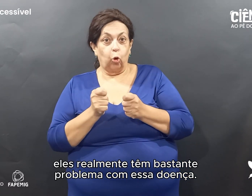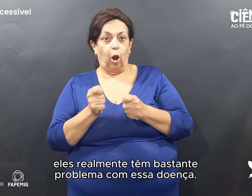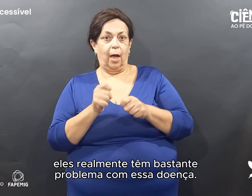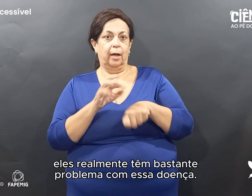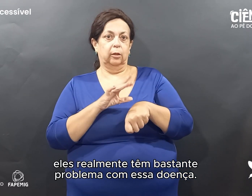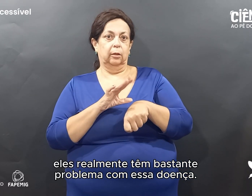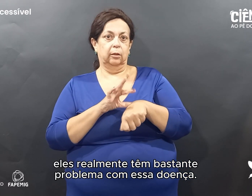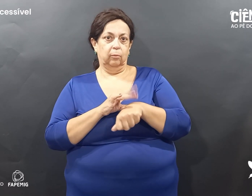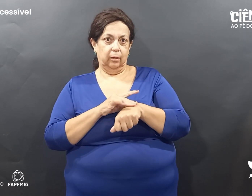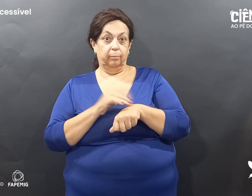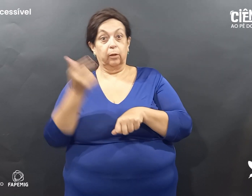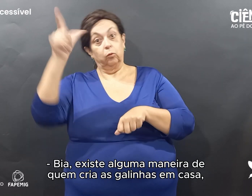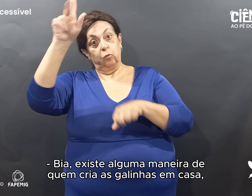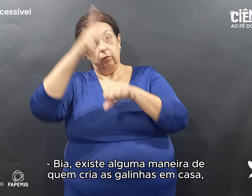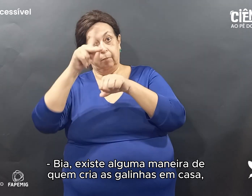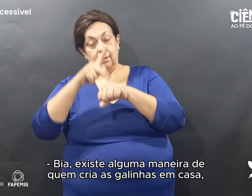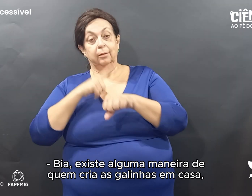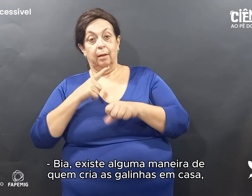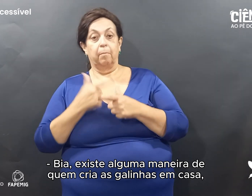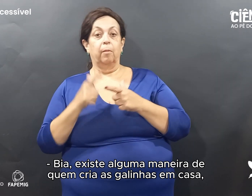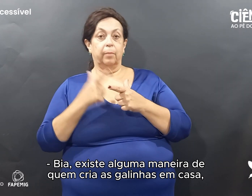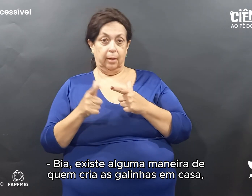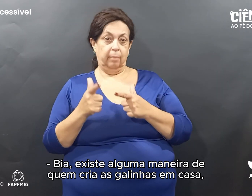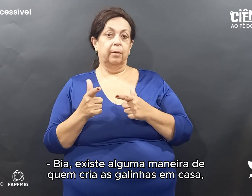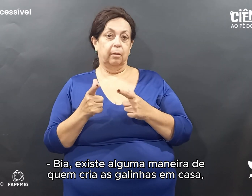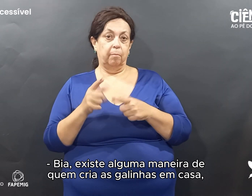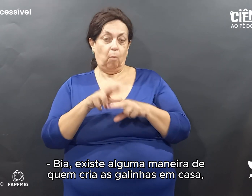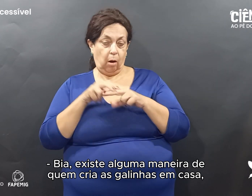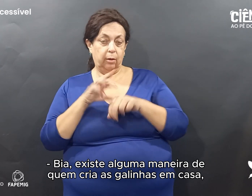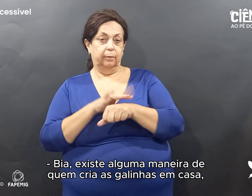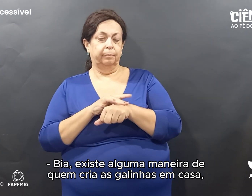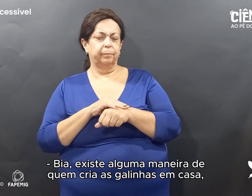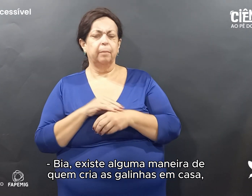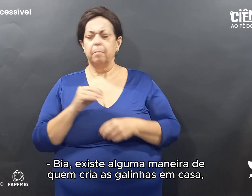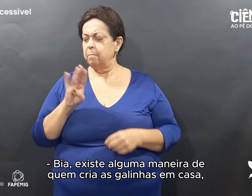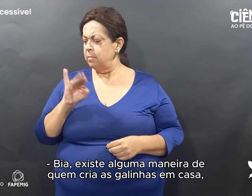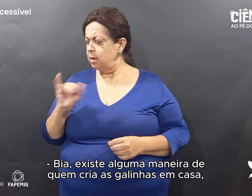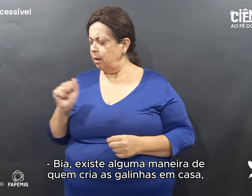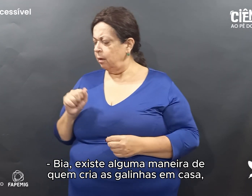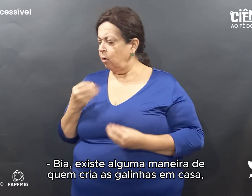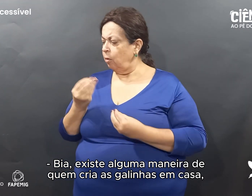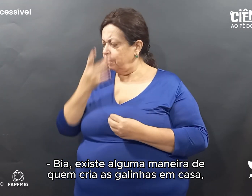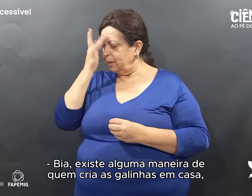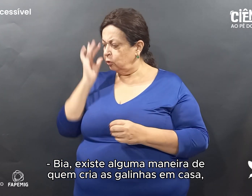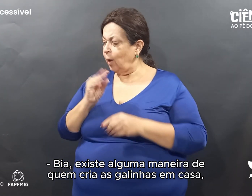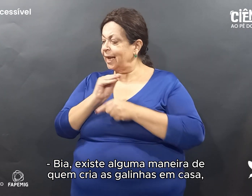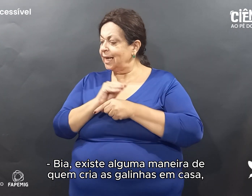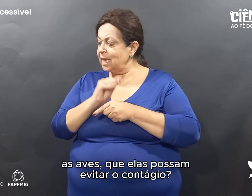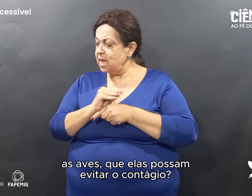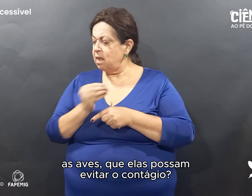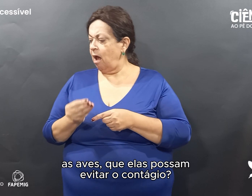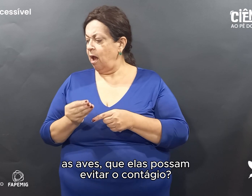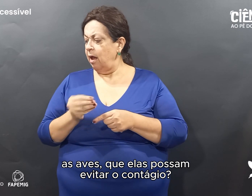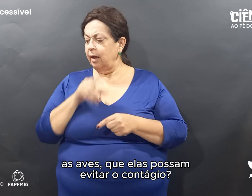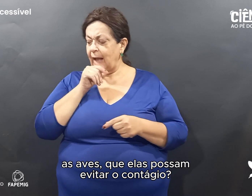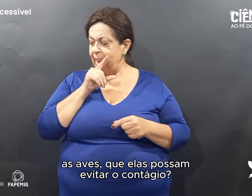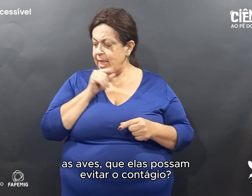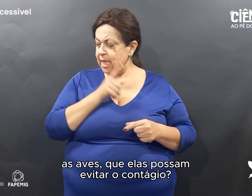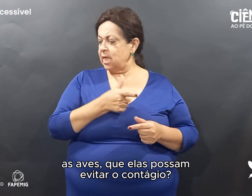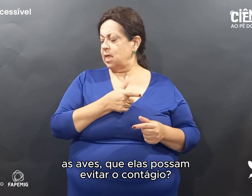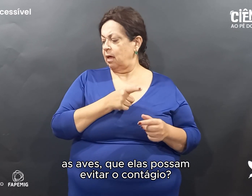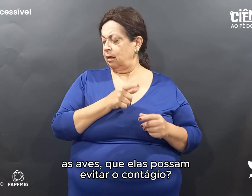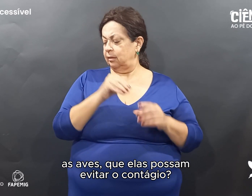bastante problema com essa doença. Bia, existe alguma maneira de quem cria as galinhas, né, em casa, as aves, que